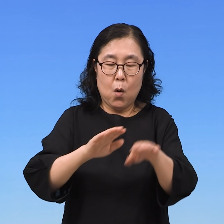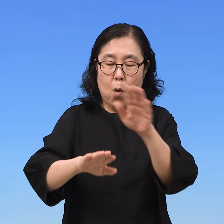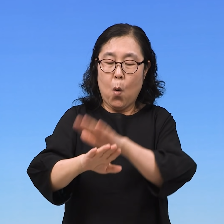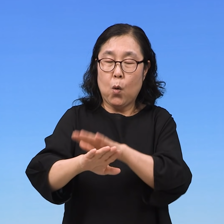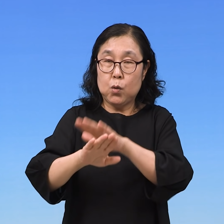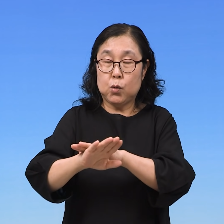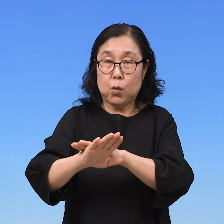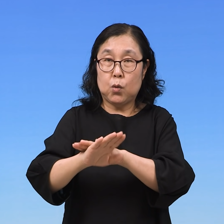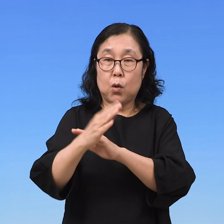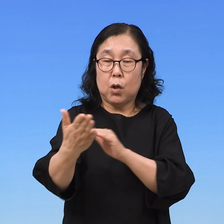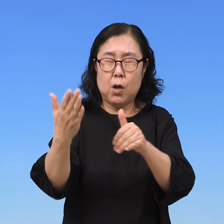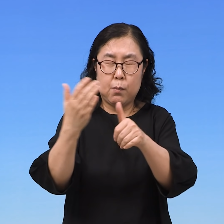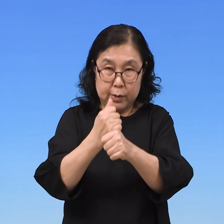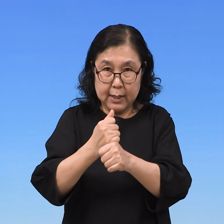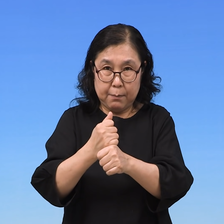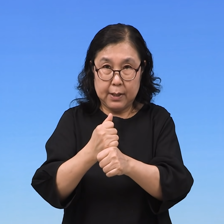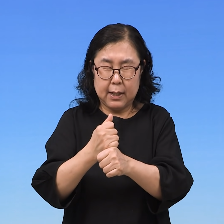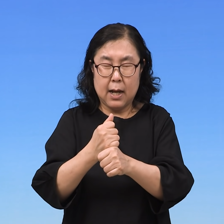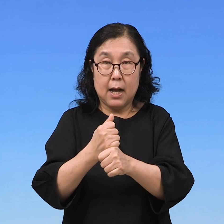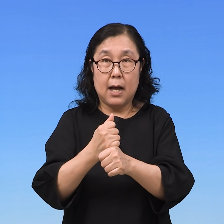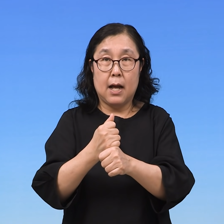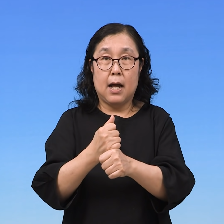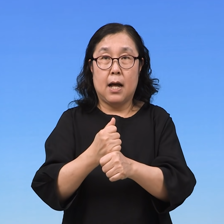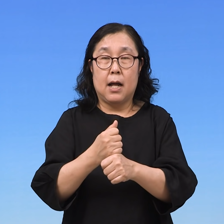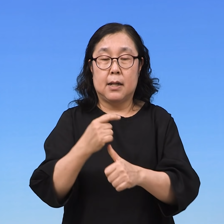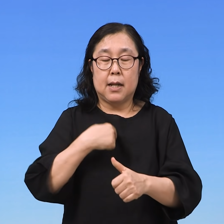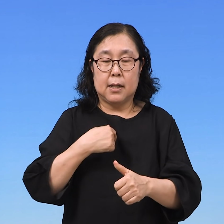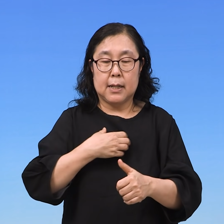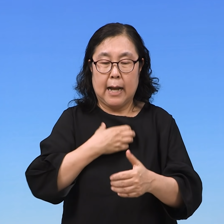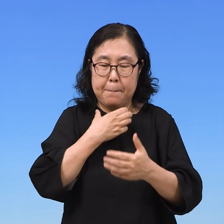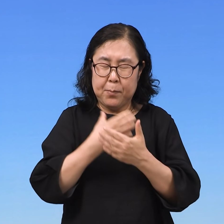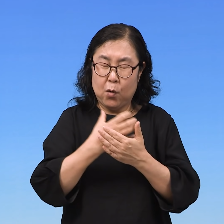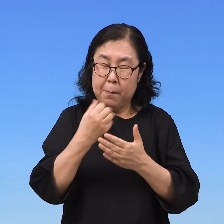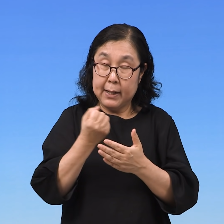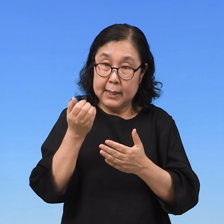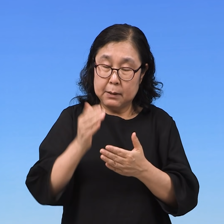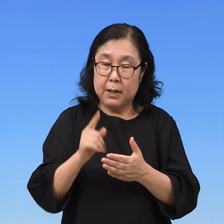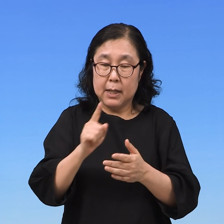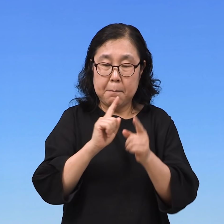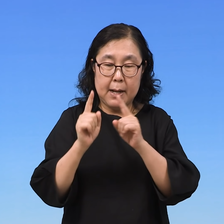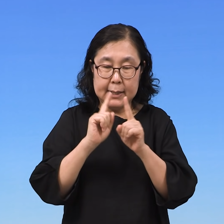붙들리라. 어릴 때 이 말씀은 감동은 줬지만 용기는 저에게 주지